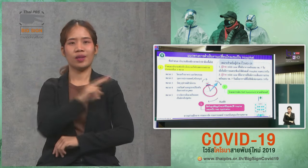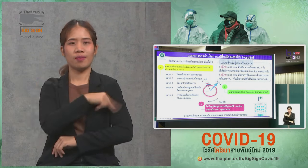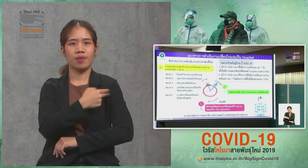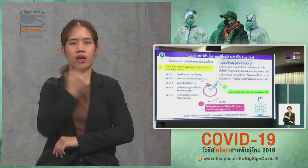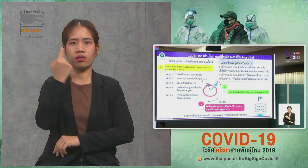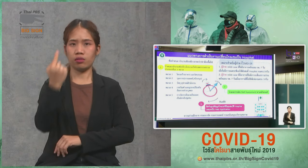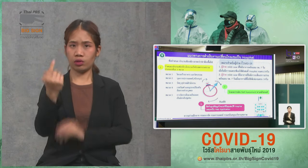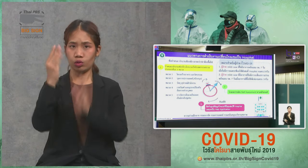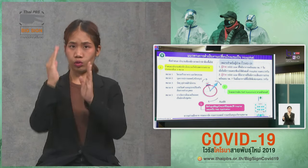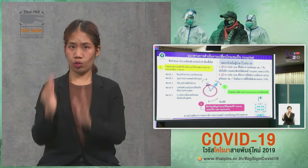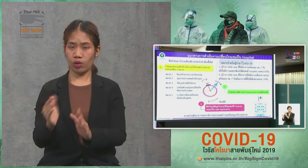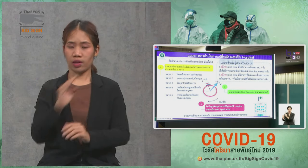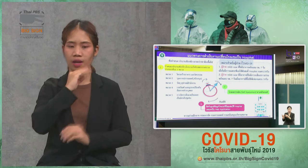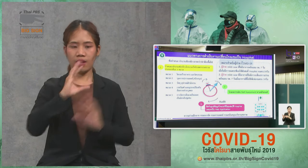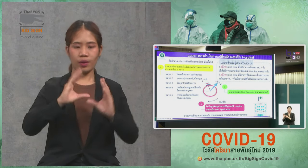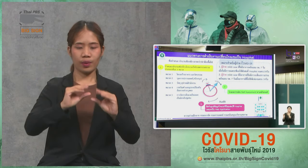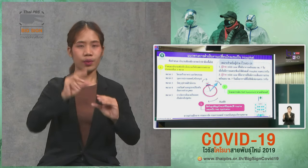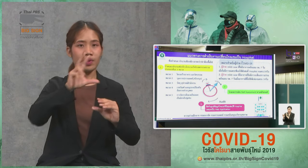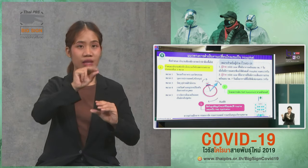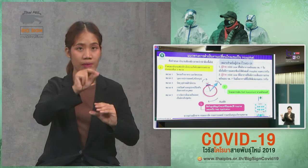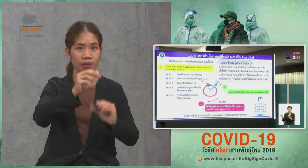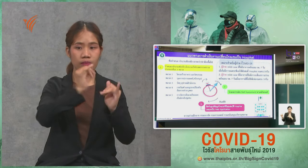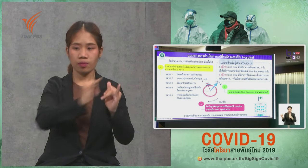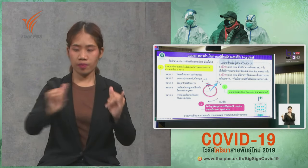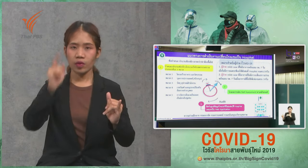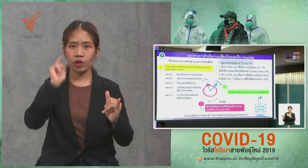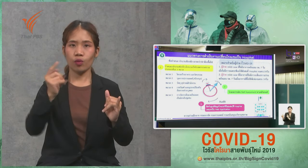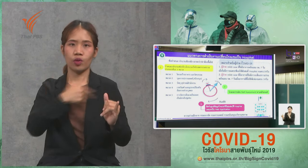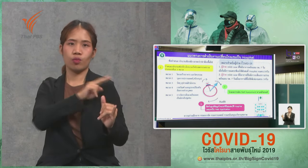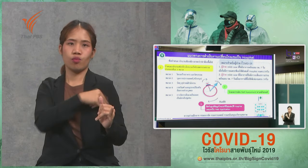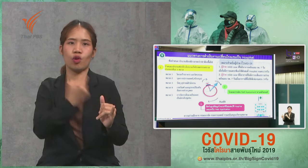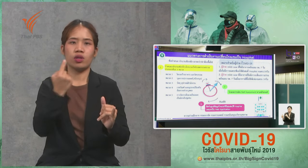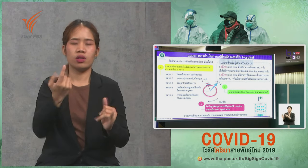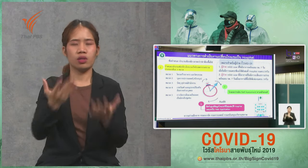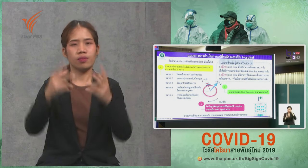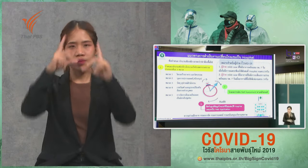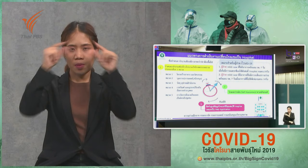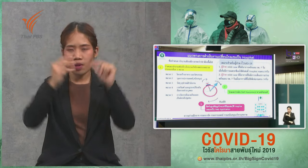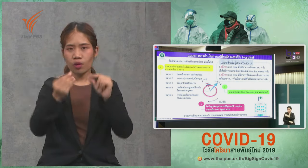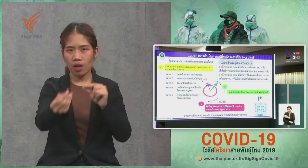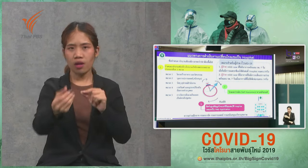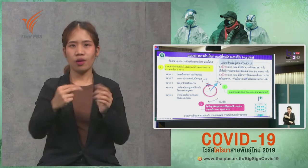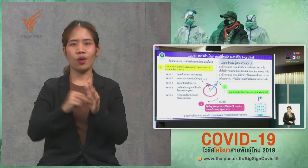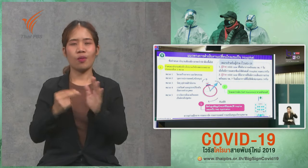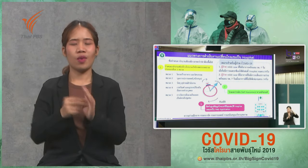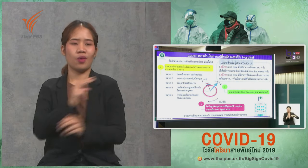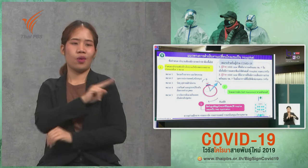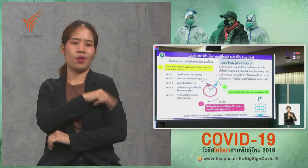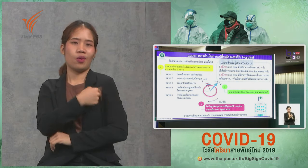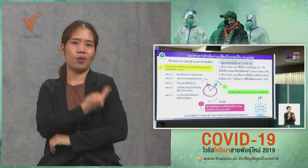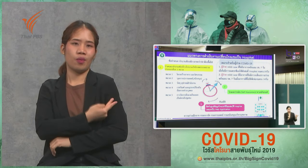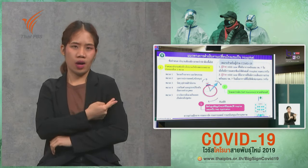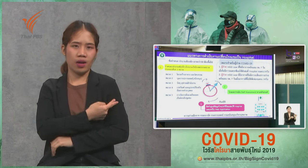1คนต่อ30เตียงมีพยาบาลอะไรต่างๆทำให้โรงพยาบาลสามารถประหยัดเตียงนะครับย้ายคนไข้ที่ไม่จำเป็นออกม